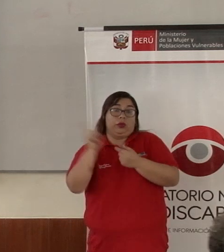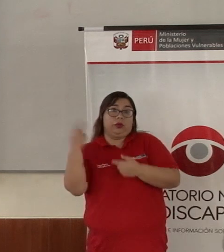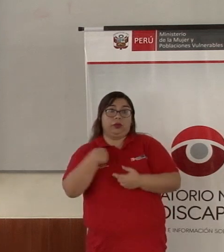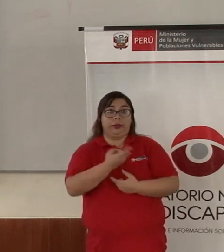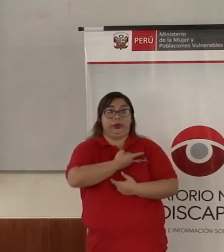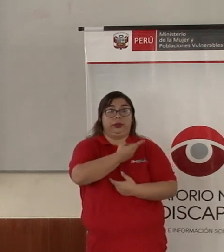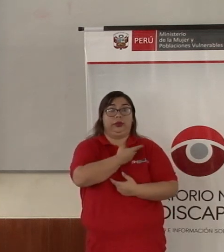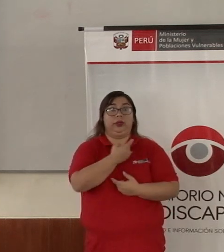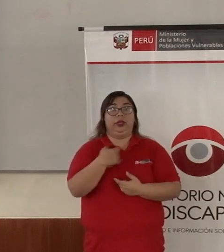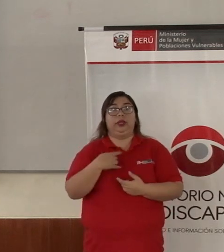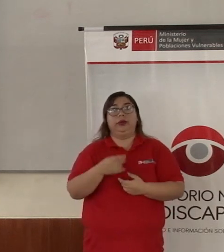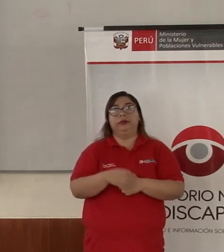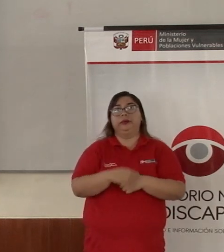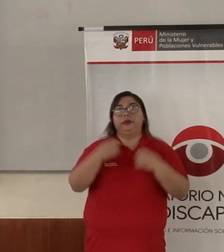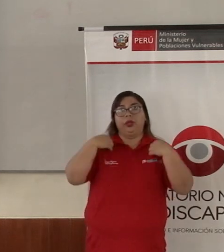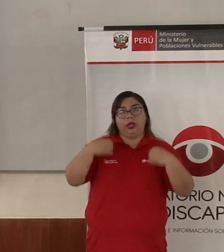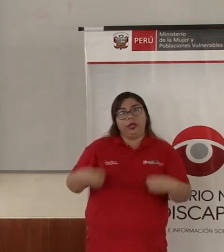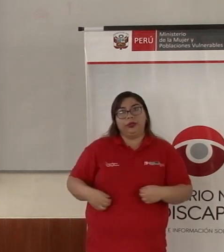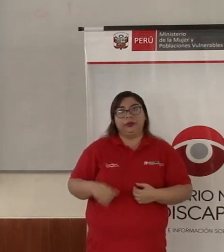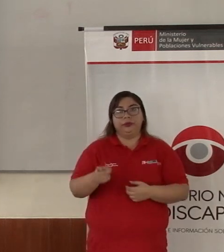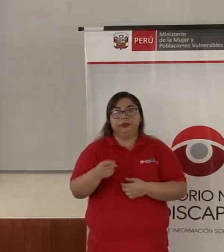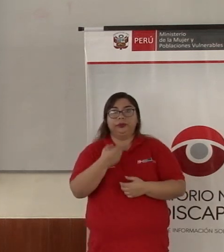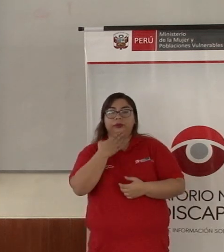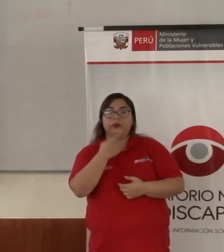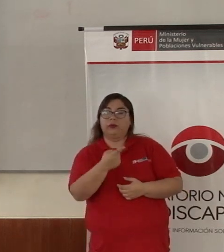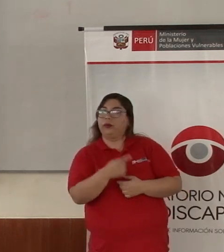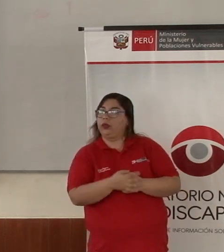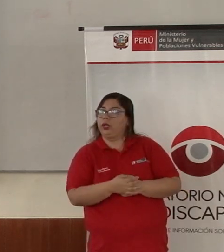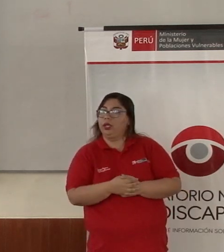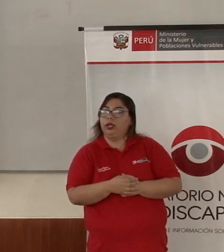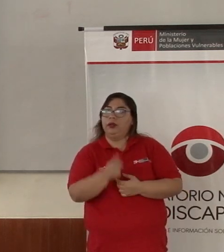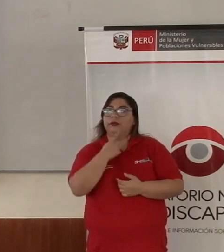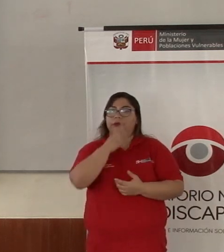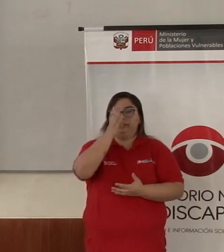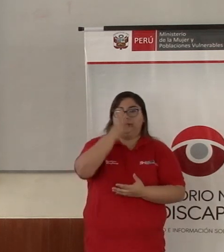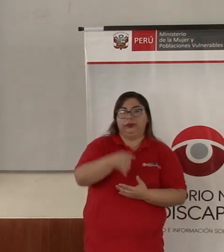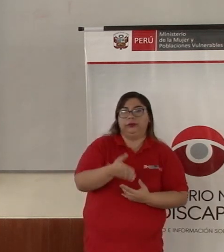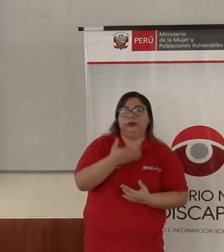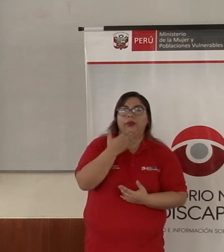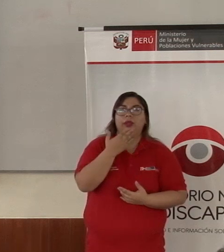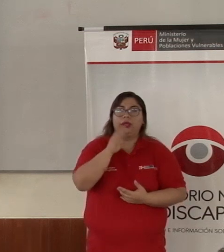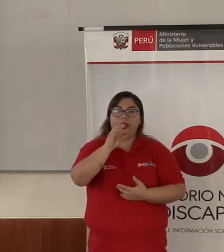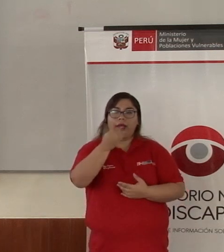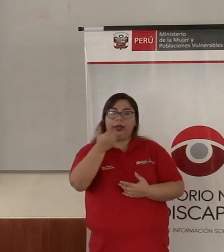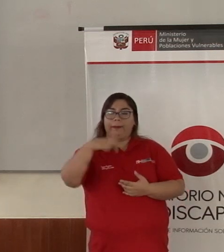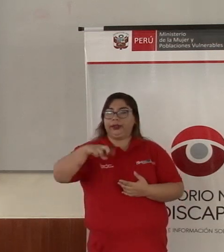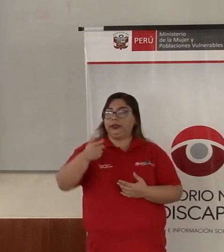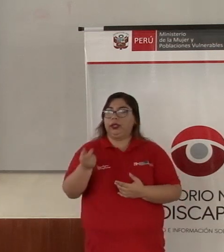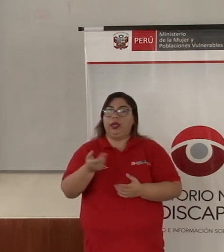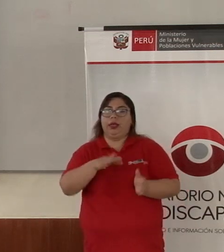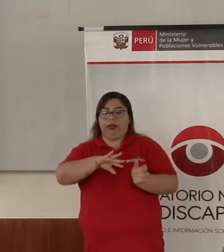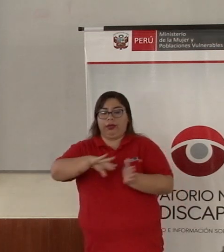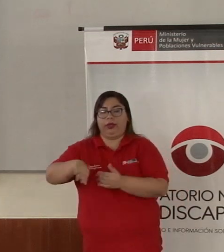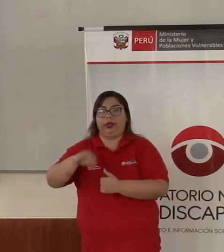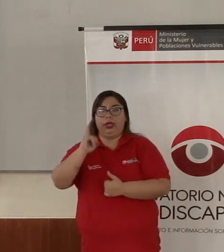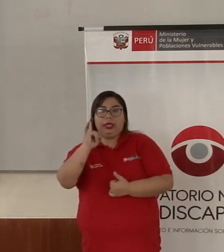Derecho, en la cátedra era algo bastante claro cuando te definían qué cosa era capacidad e